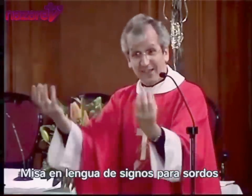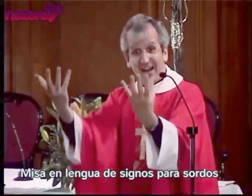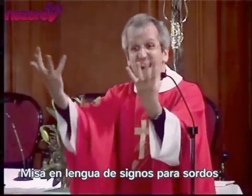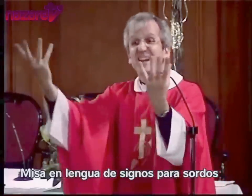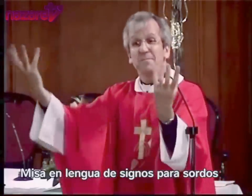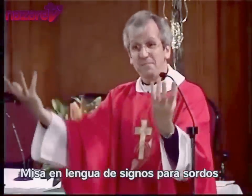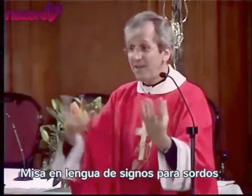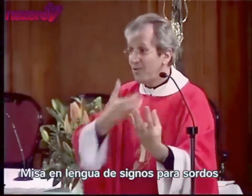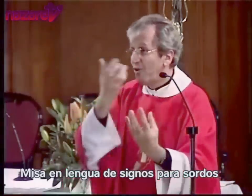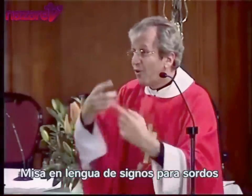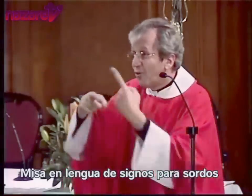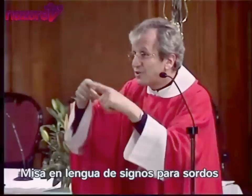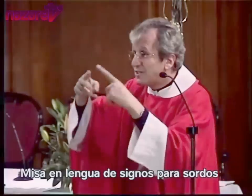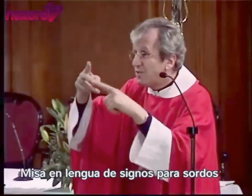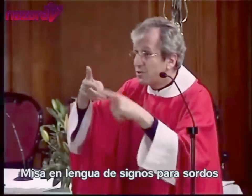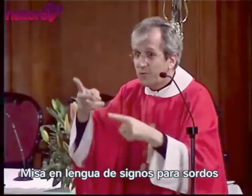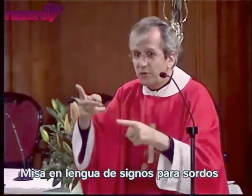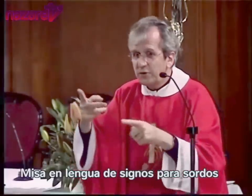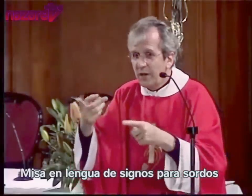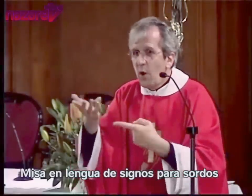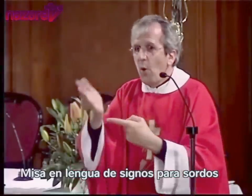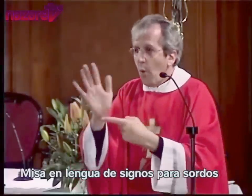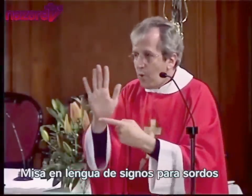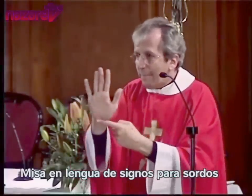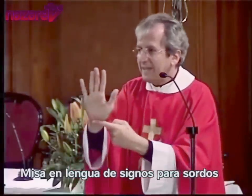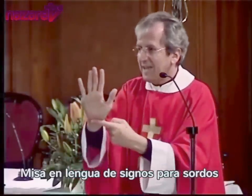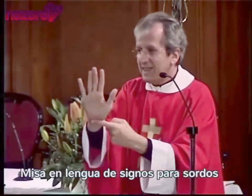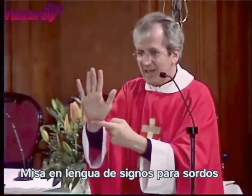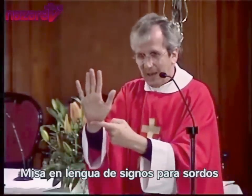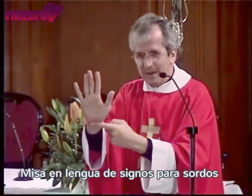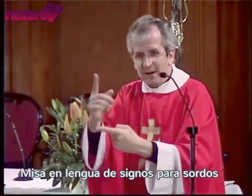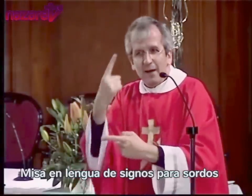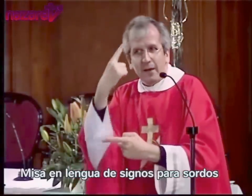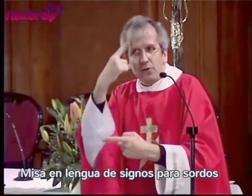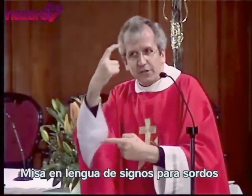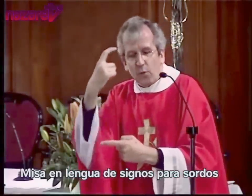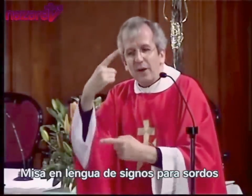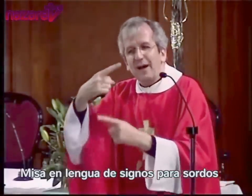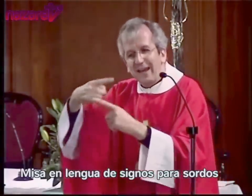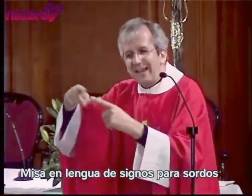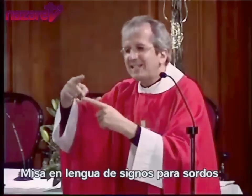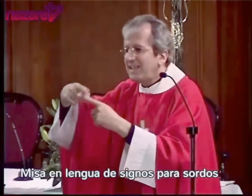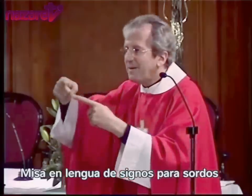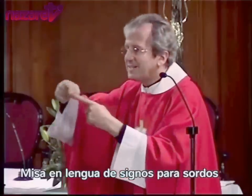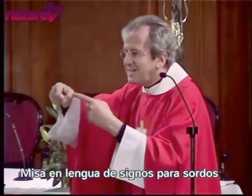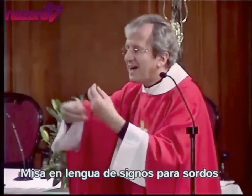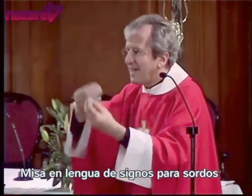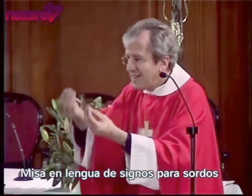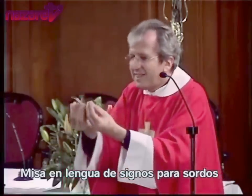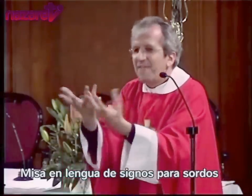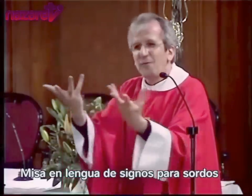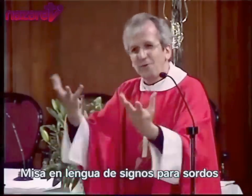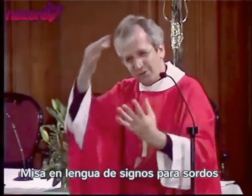la naturaleza reviviendo con los distintos frutos, una presencia también que nos recuerda esa